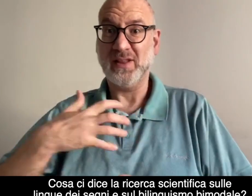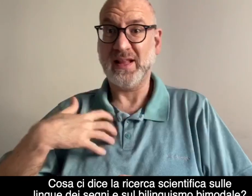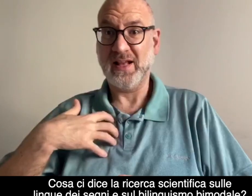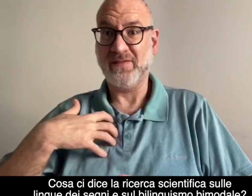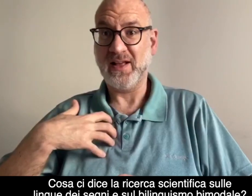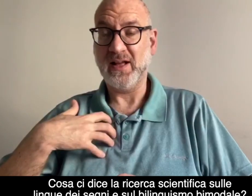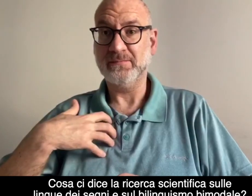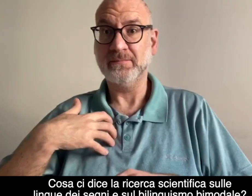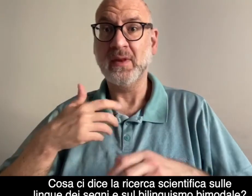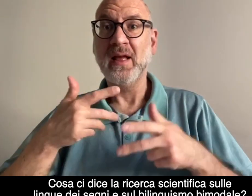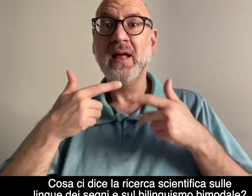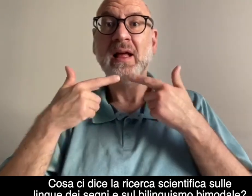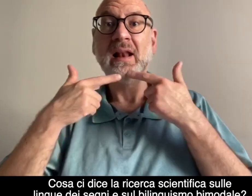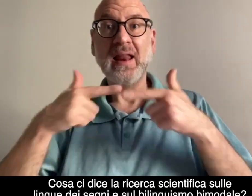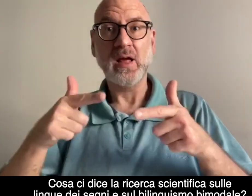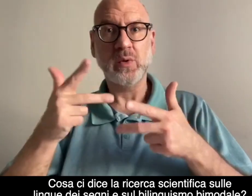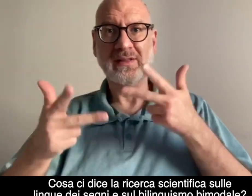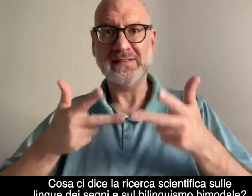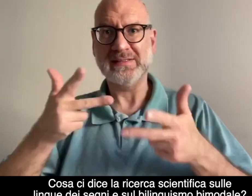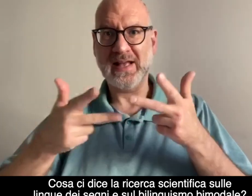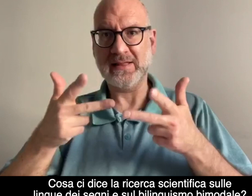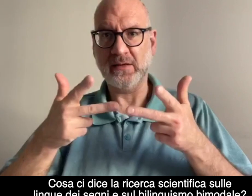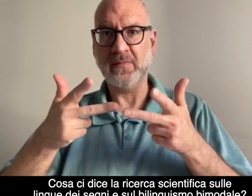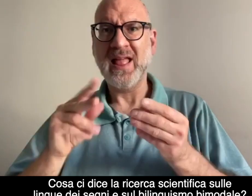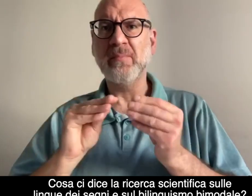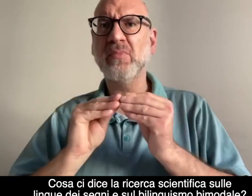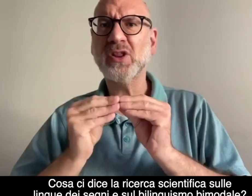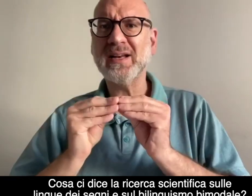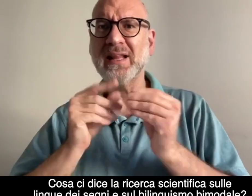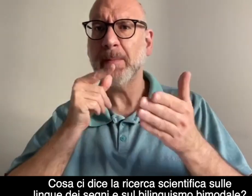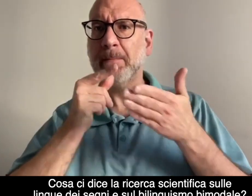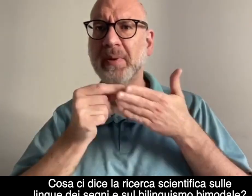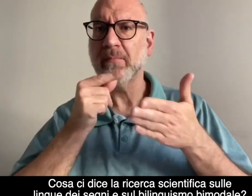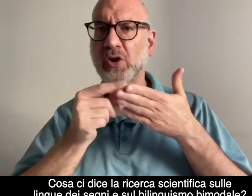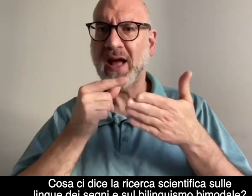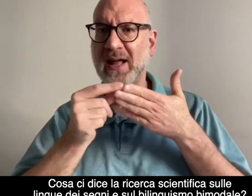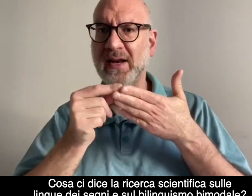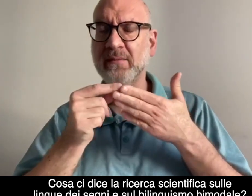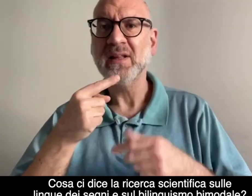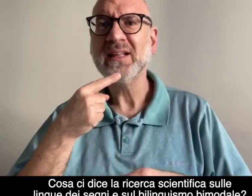cosa ci dice la ricerca scientifica sulle lingue dei segni e anche sul bilinguismo bimodale